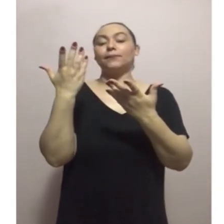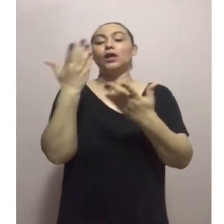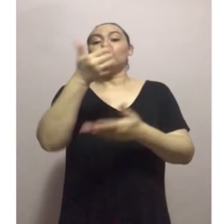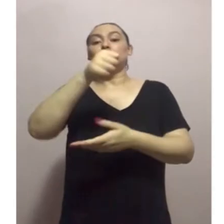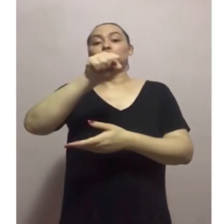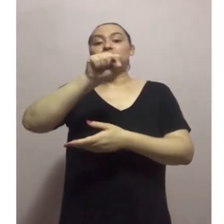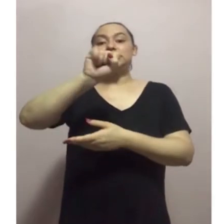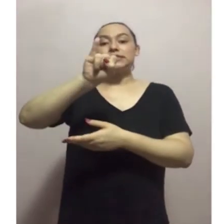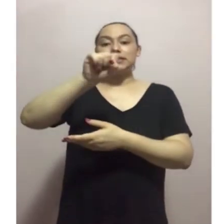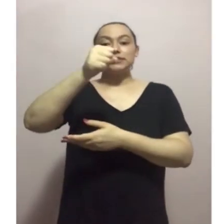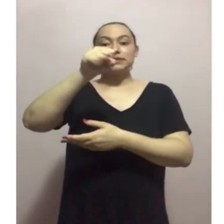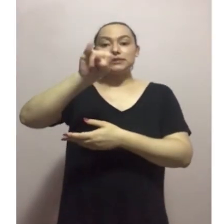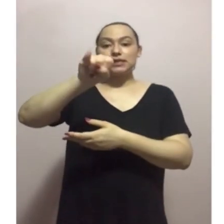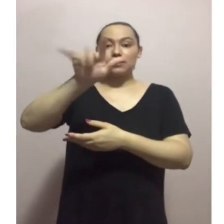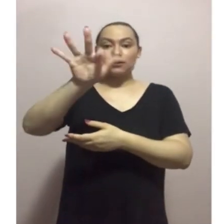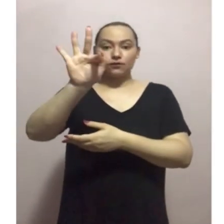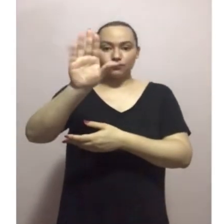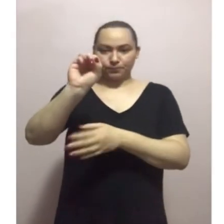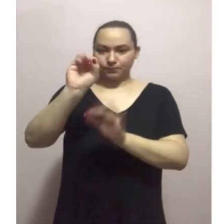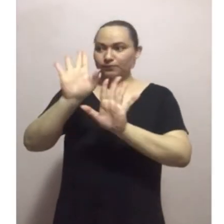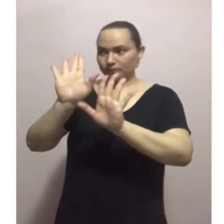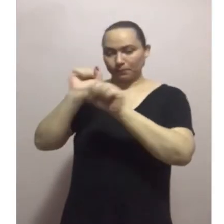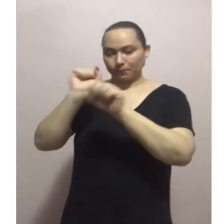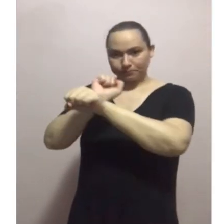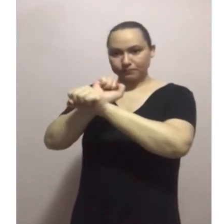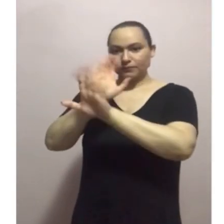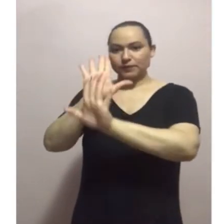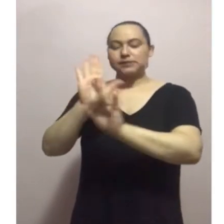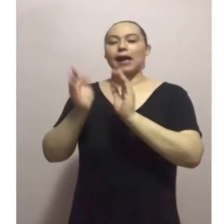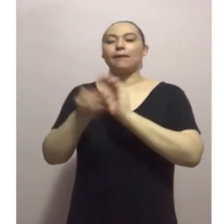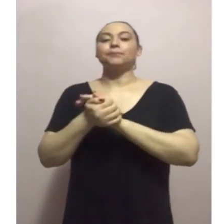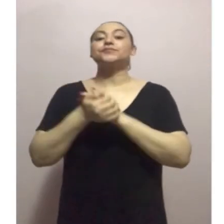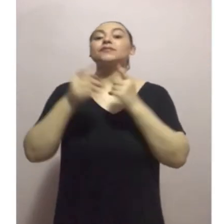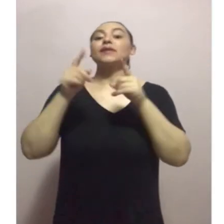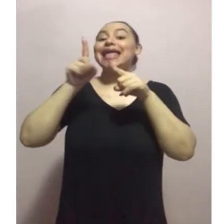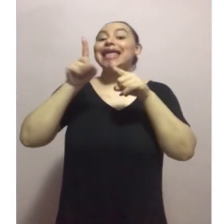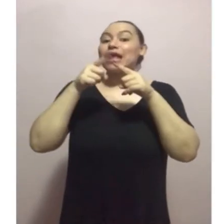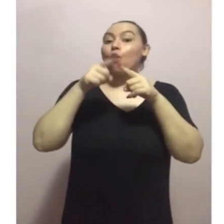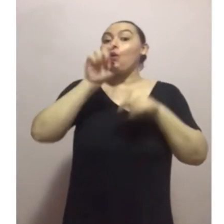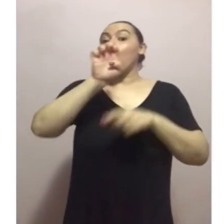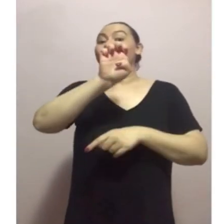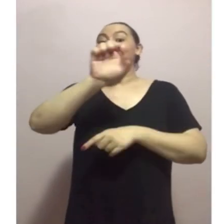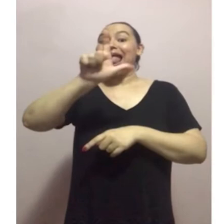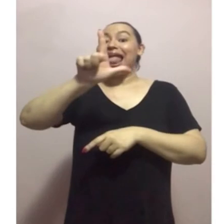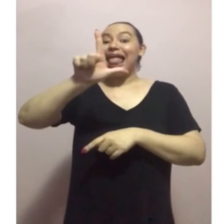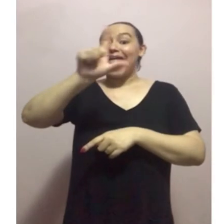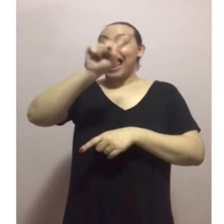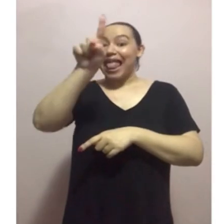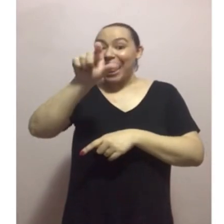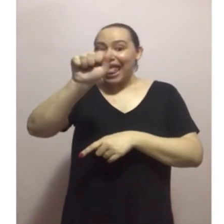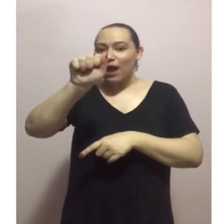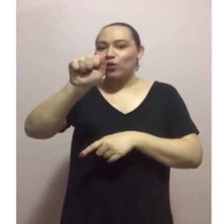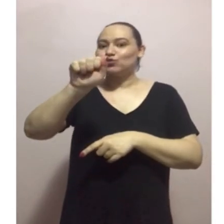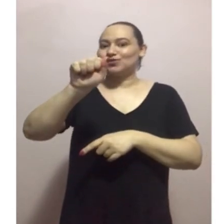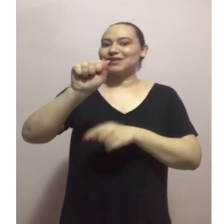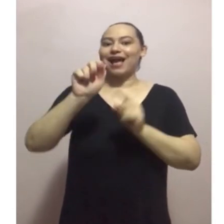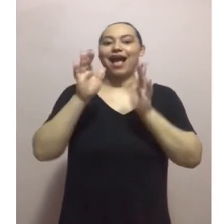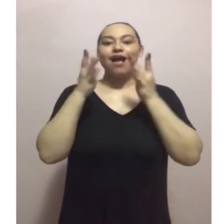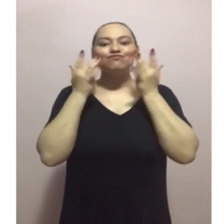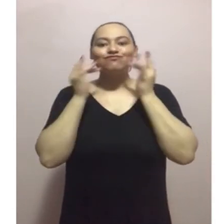O Só um Sísifo com minutinho, Déia. Elza, para quem não sabe, é um musical lindo, maravilhoso, que a Sarau Agência